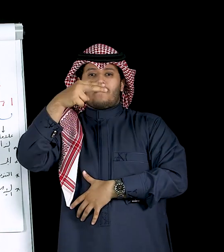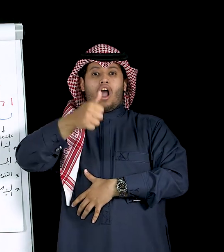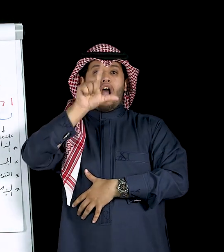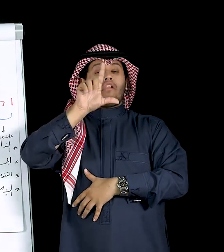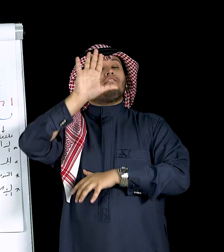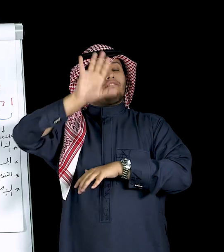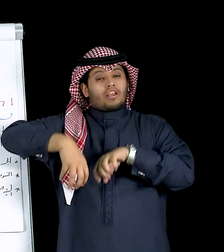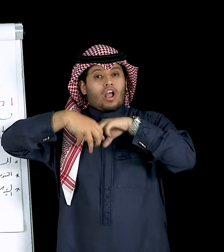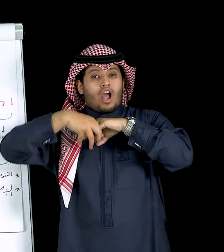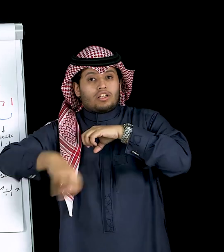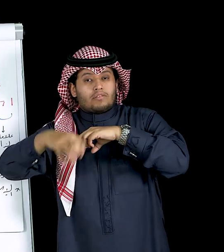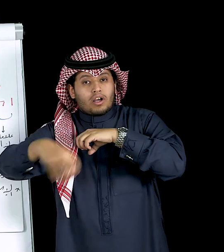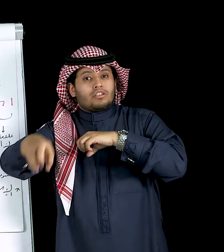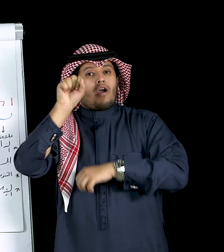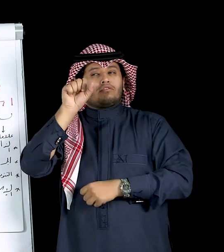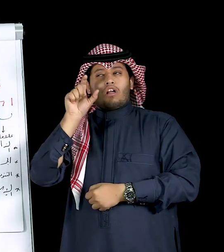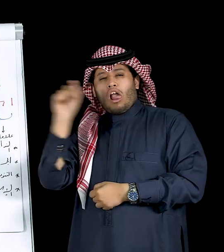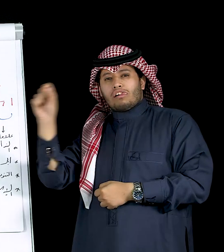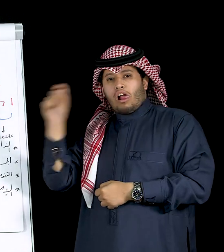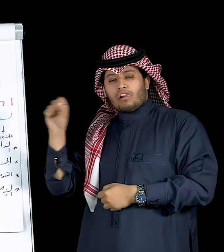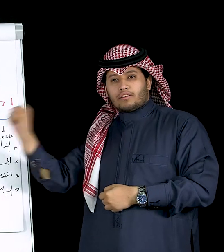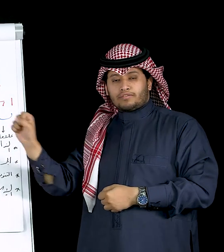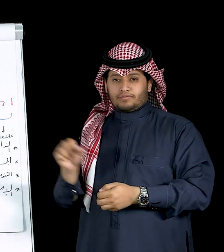ولها أقسام وعلامات.